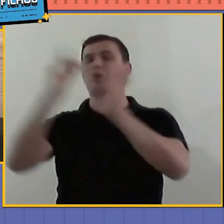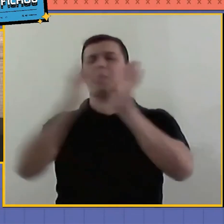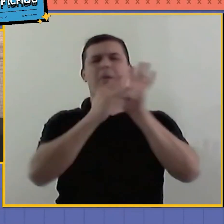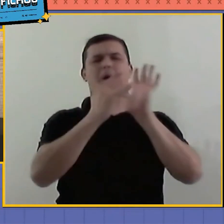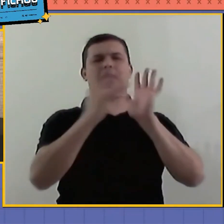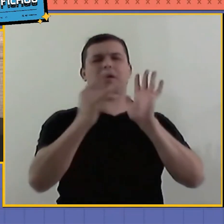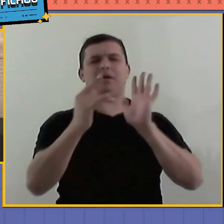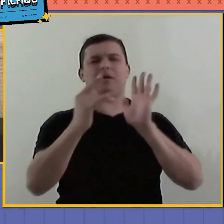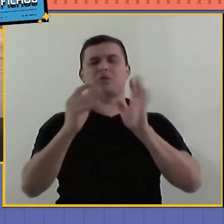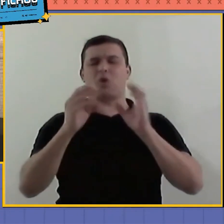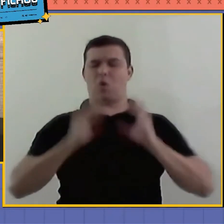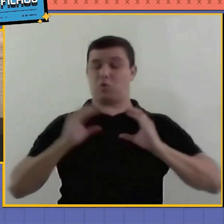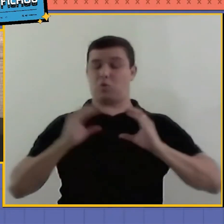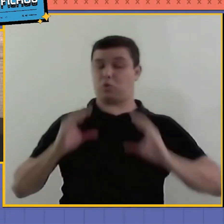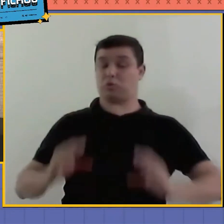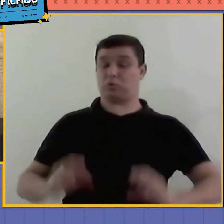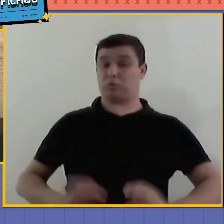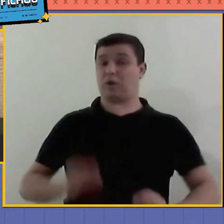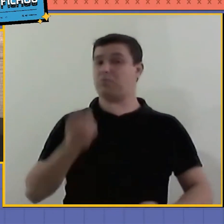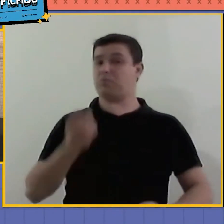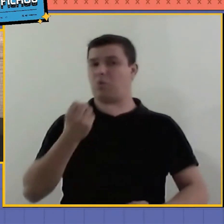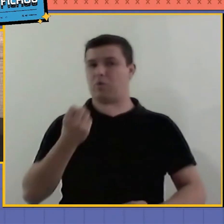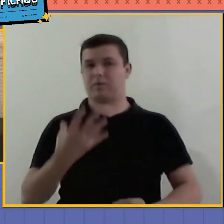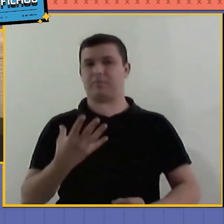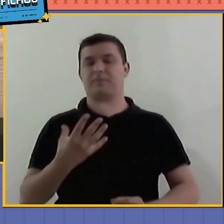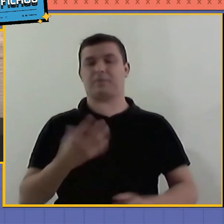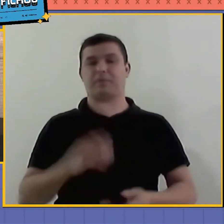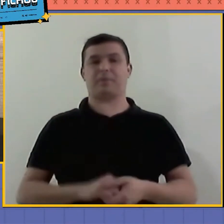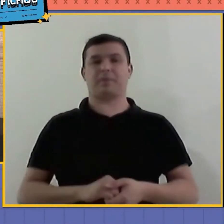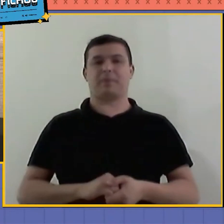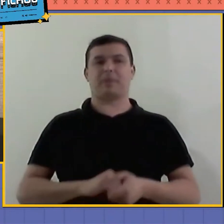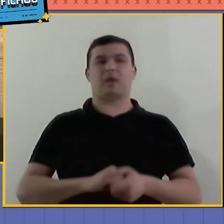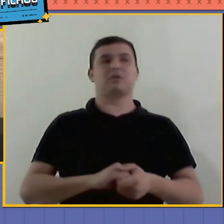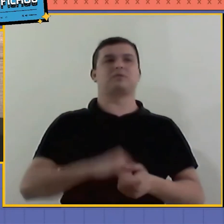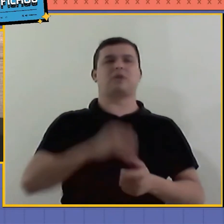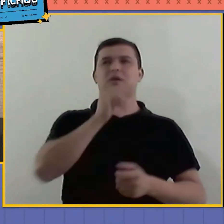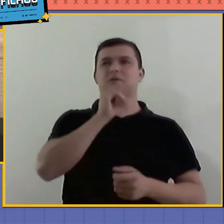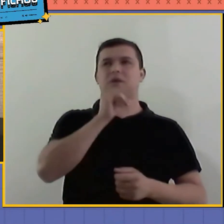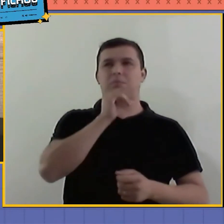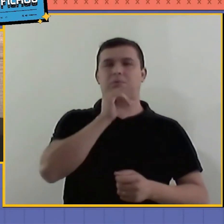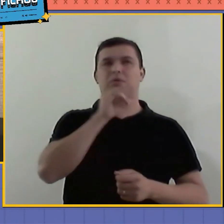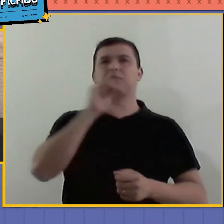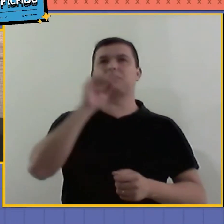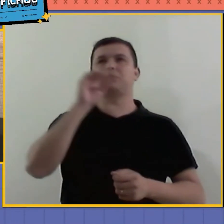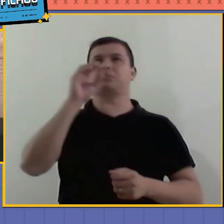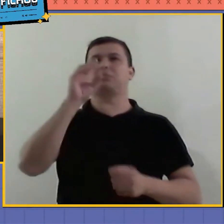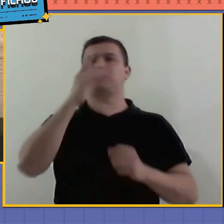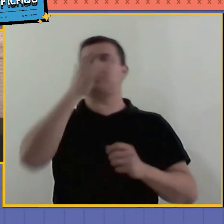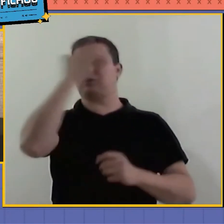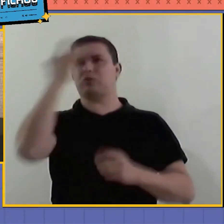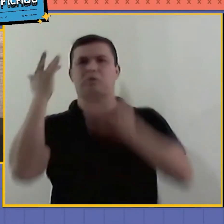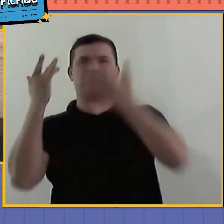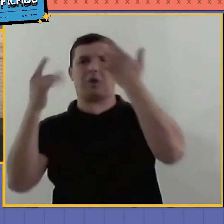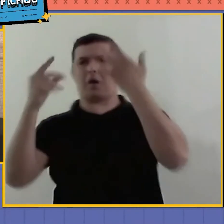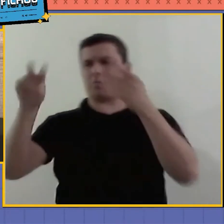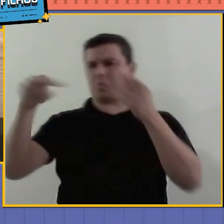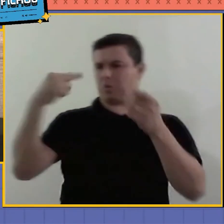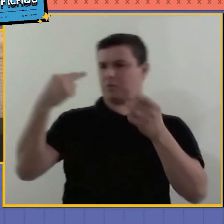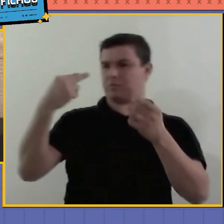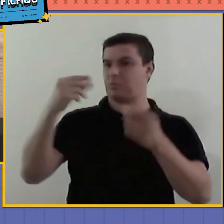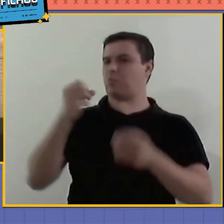da sua conduta seja um exemplo para as pessoas aí fora na sua conduta lembre-se você